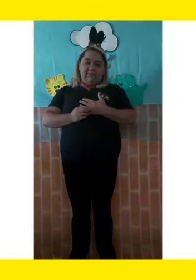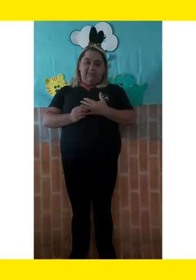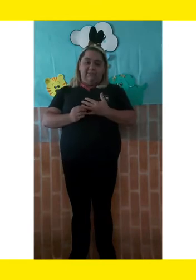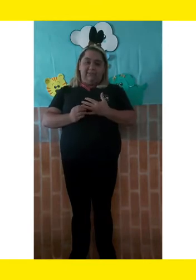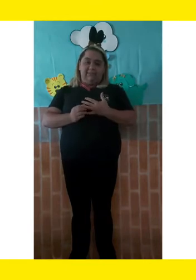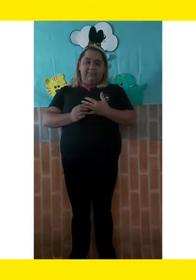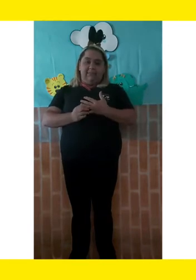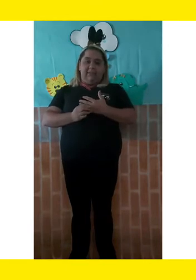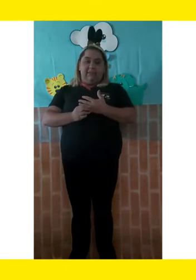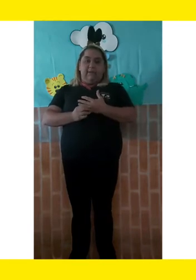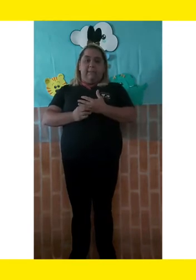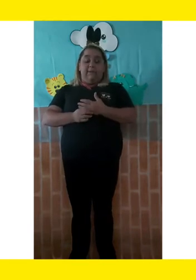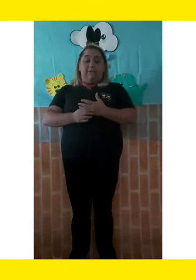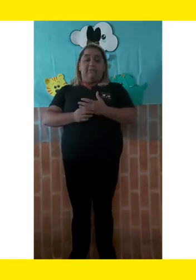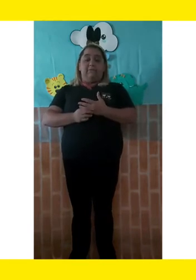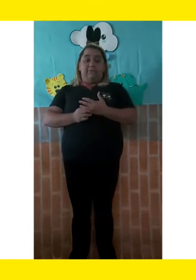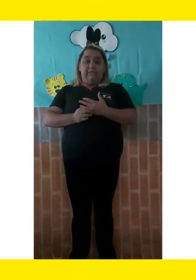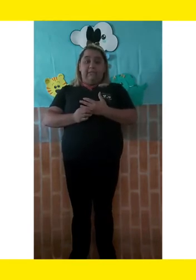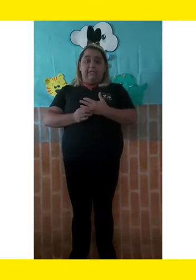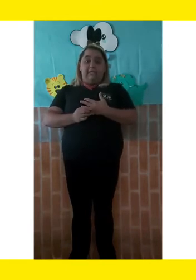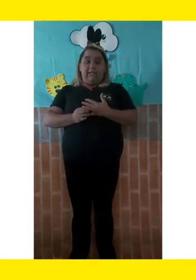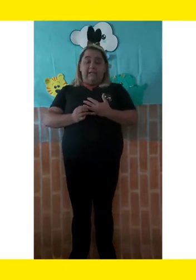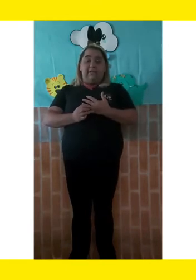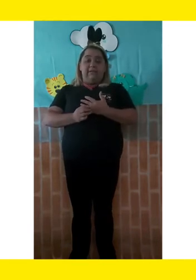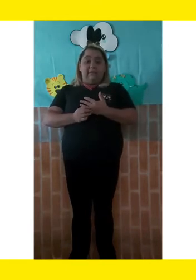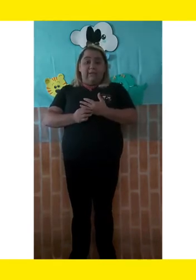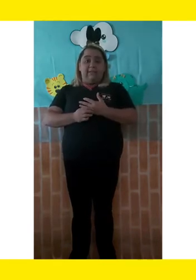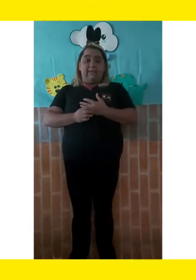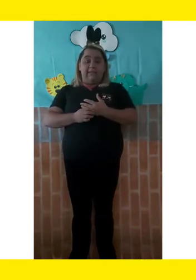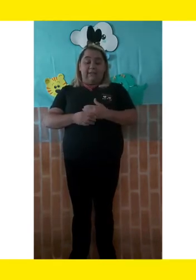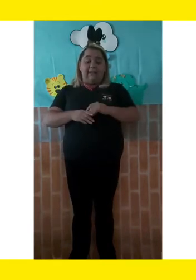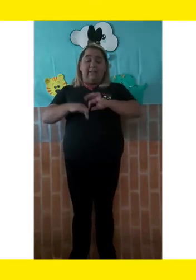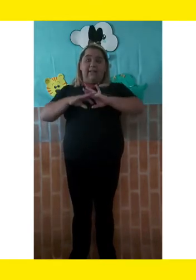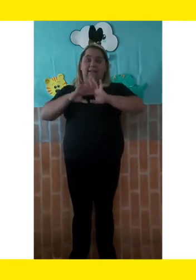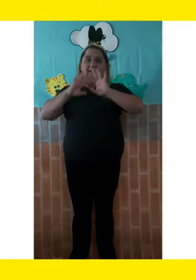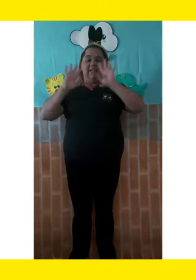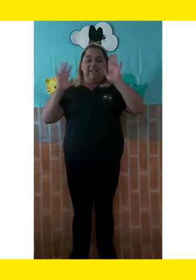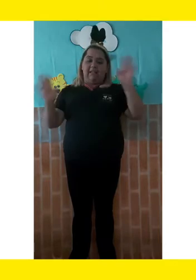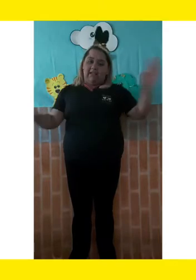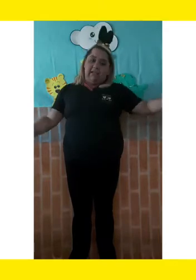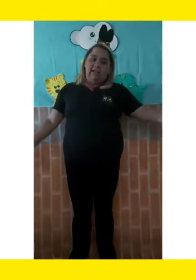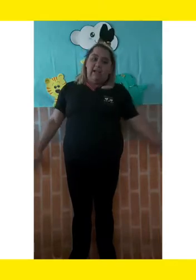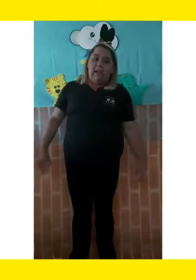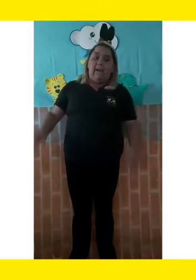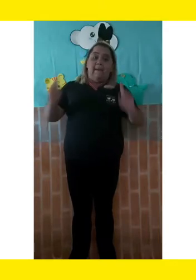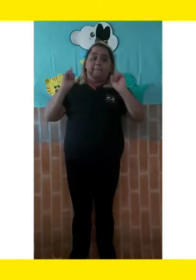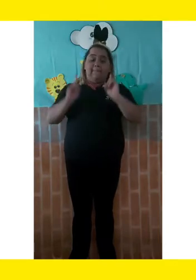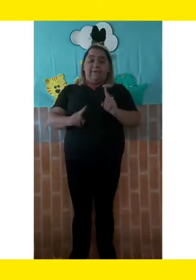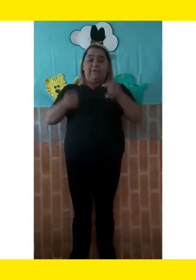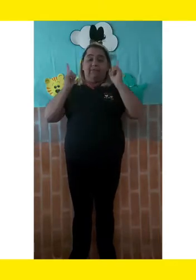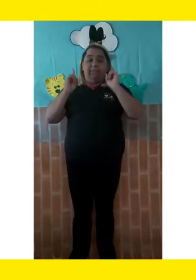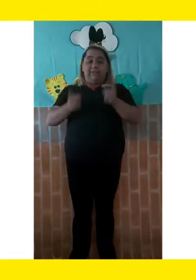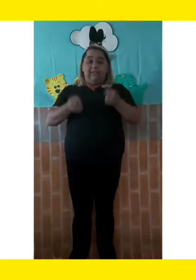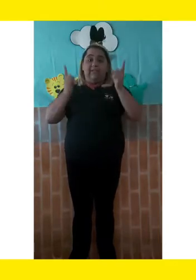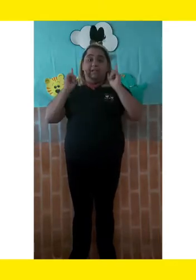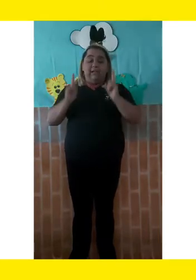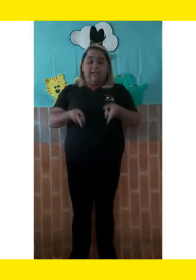Bom dia, começa com alegria, bom dia,